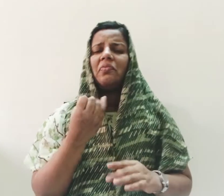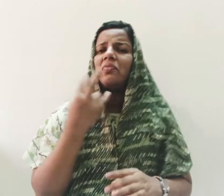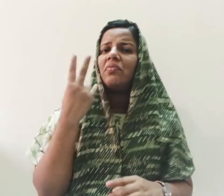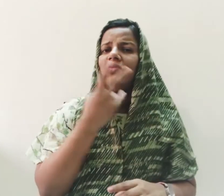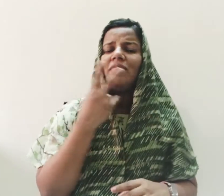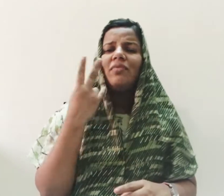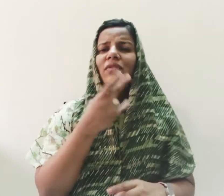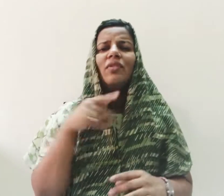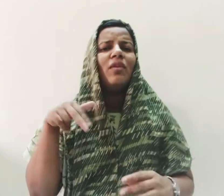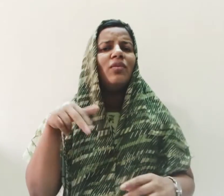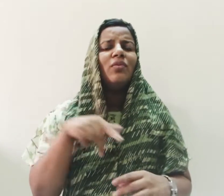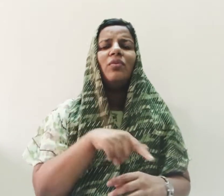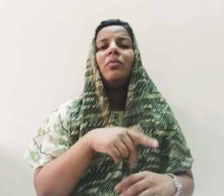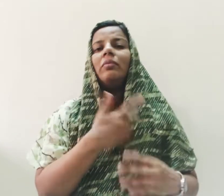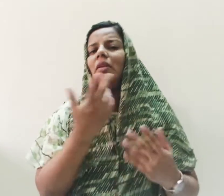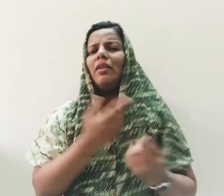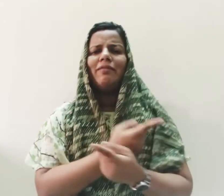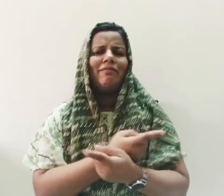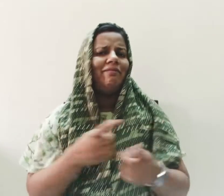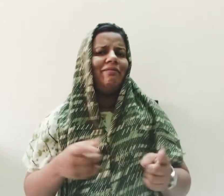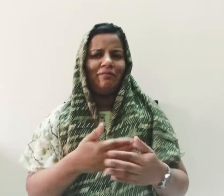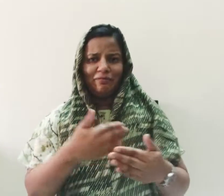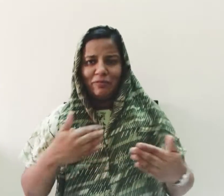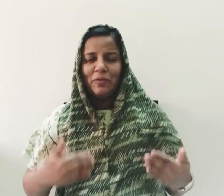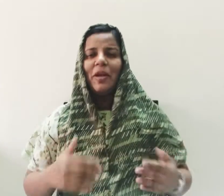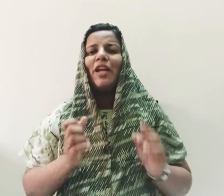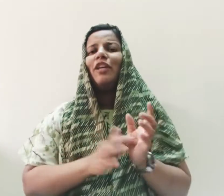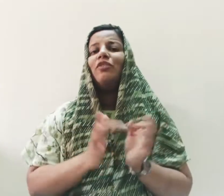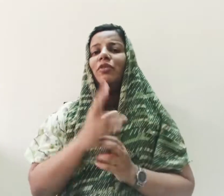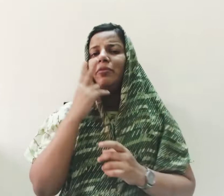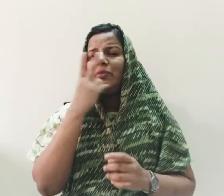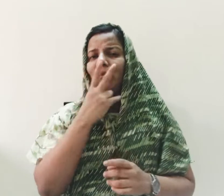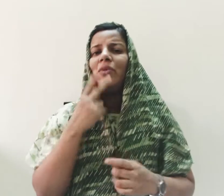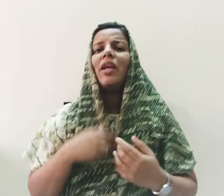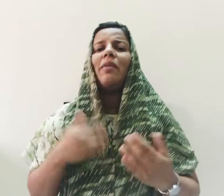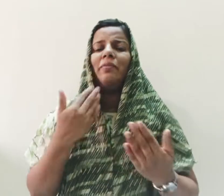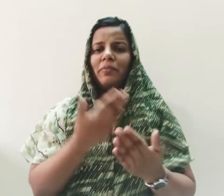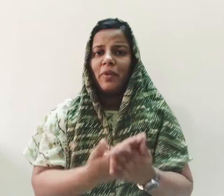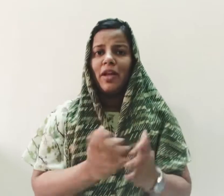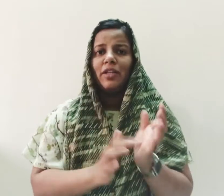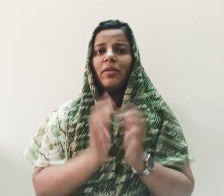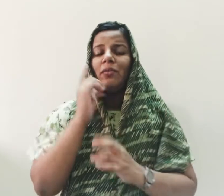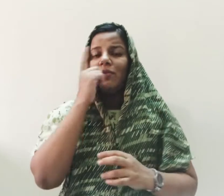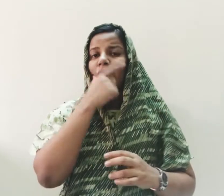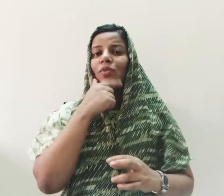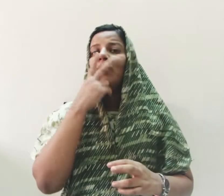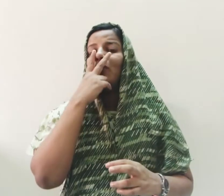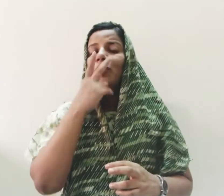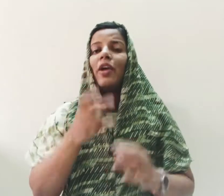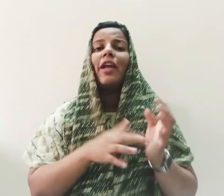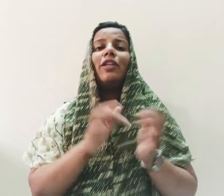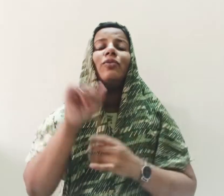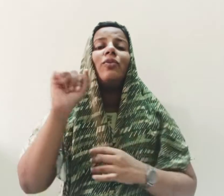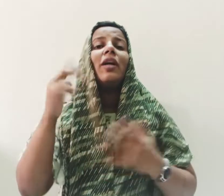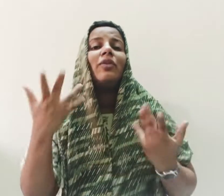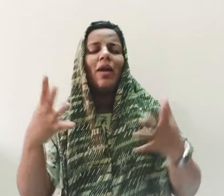പലതും നോക്കി നടന്നു, ഞാൻ അതിനകത്തുനിന്ന് പുറത്തു വരിക, ഞാൻ അങ്ങയെ അന്വേഷിക്കുക, അങ്ങയുടെ മുഖത്തേക്ക് ഞാൻ നോക്കുക, അങ്ങിലുള്ളത് എന്നിൽ